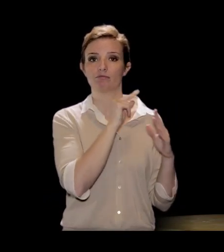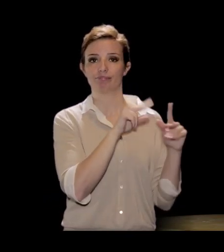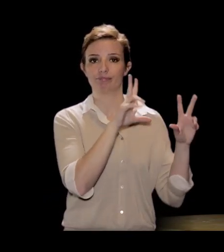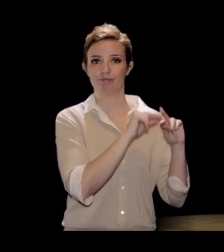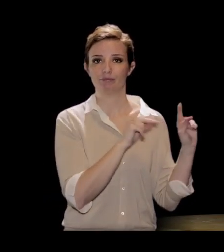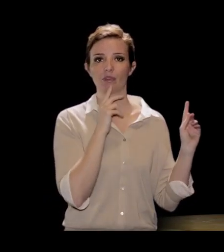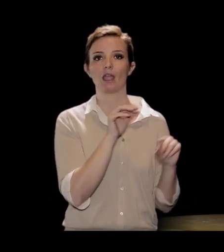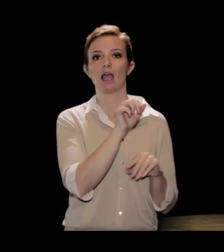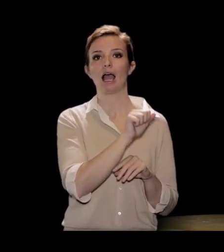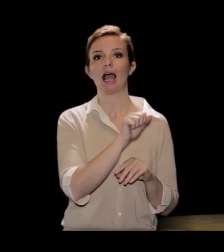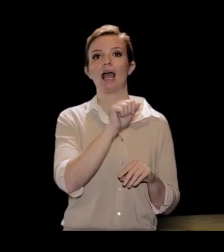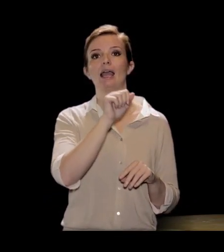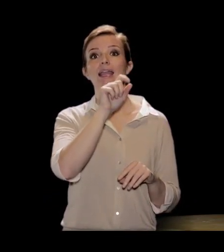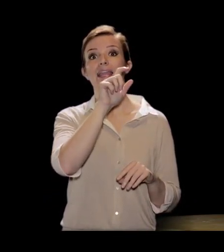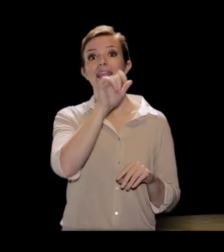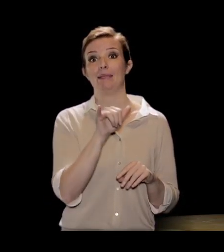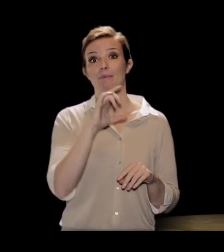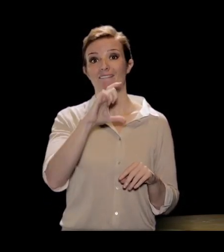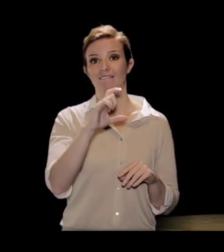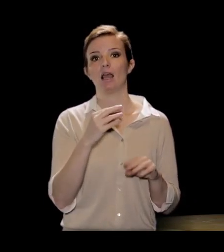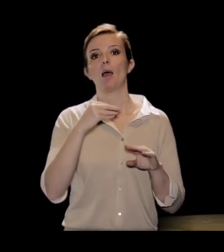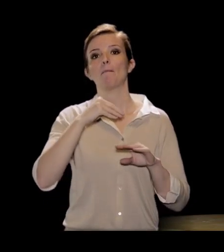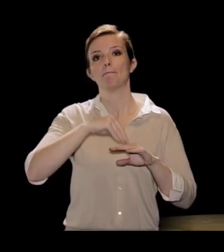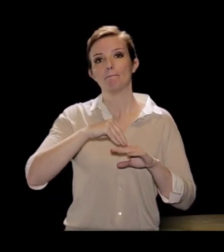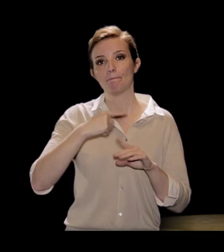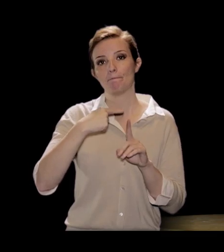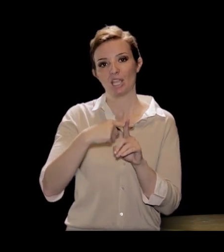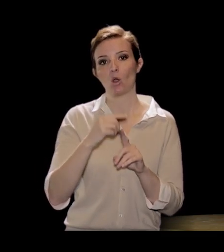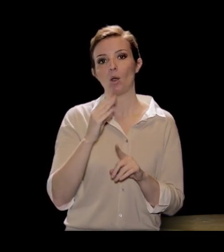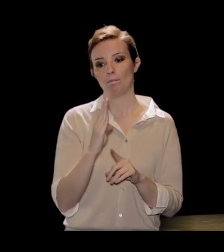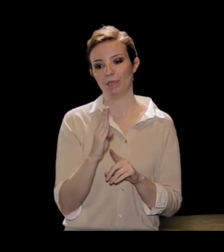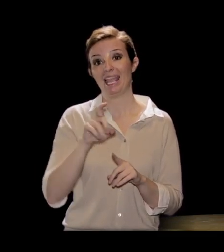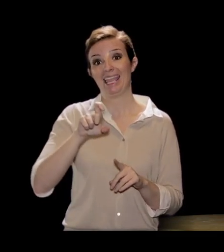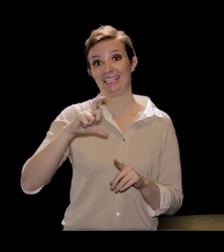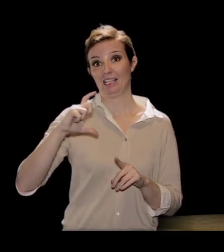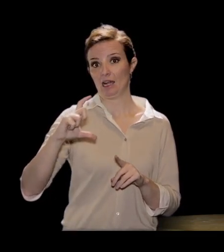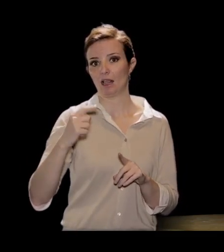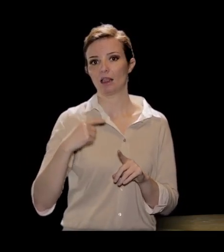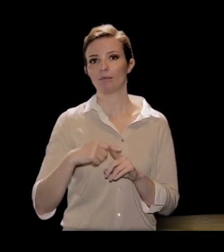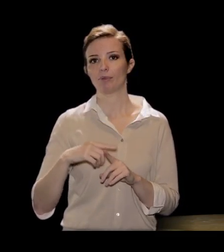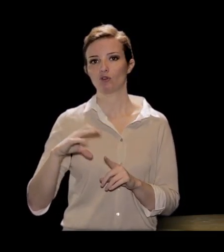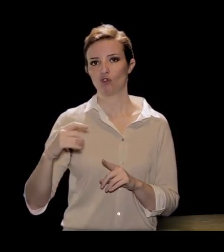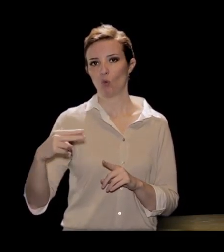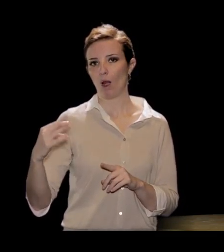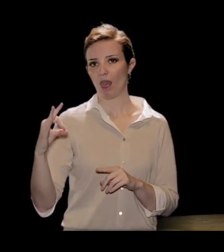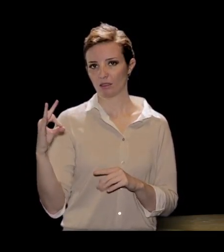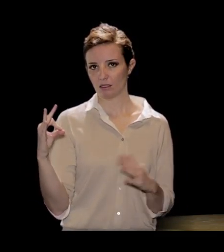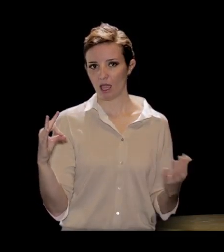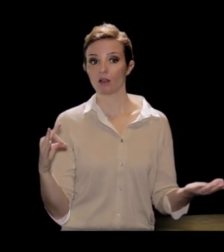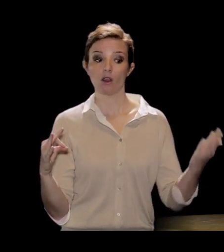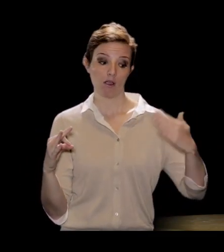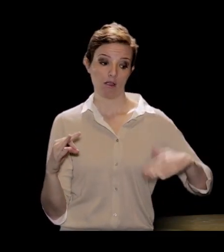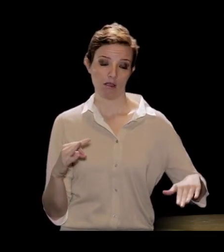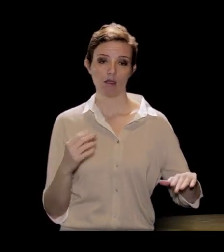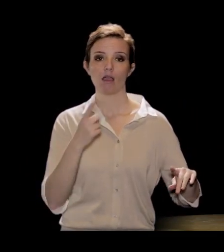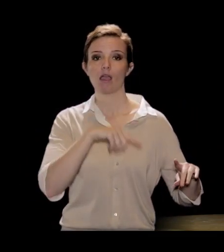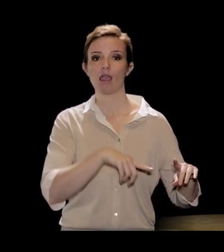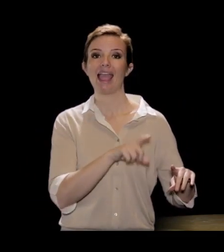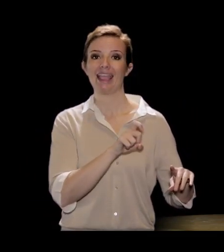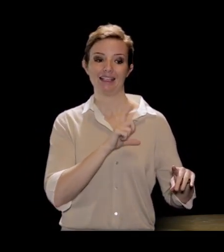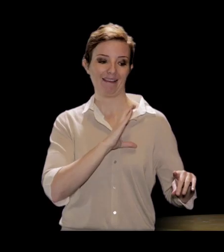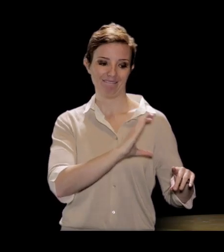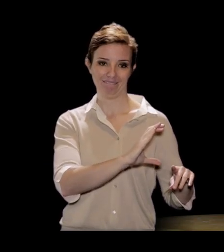ay grande più b x grande più c uguale a 0 e x